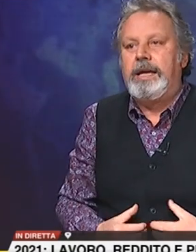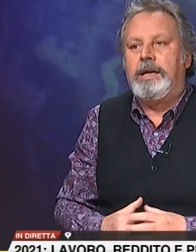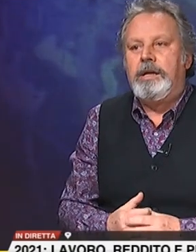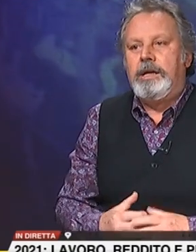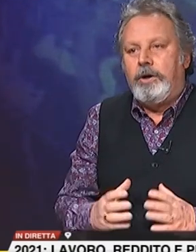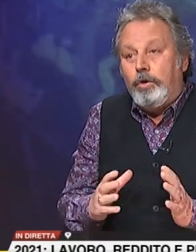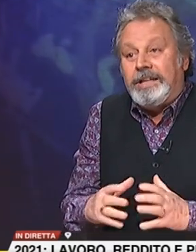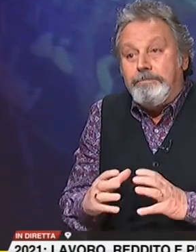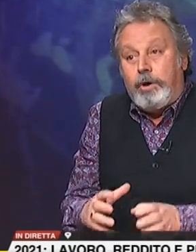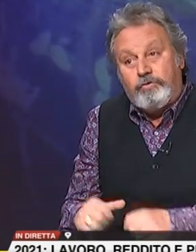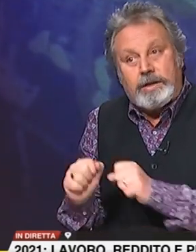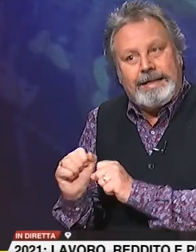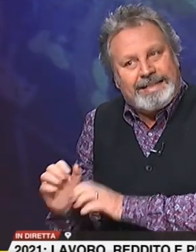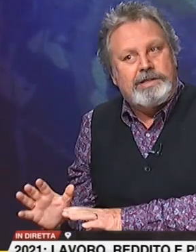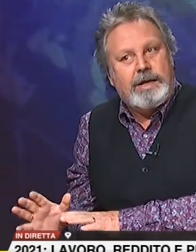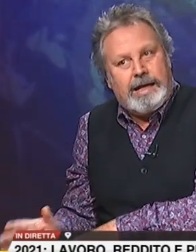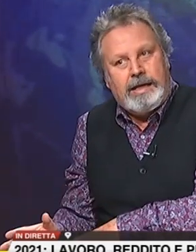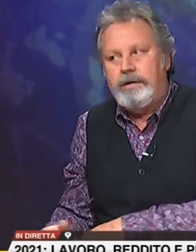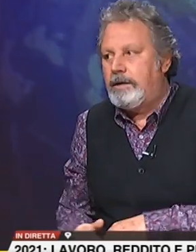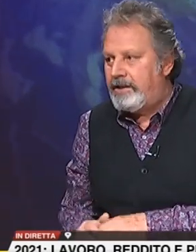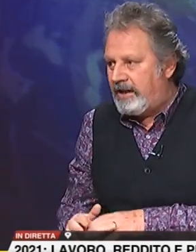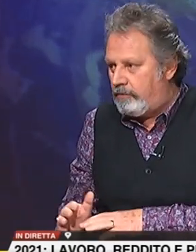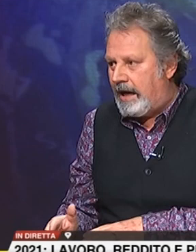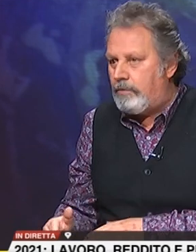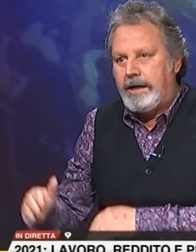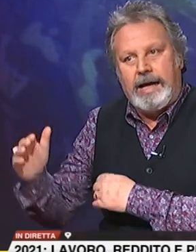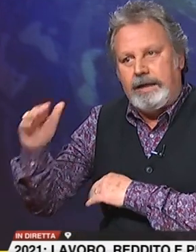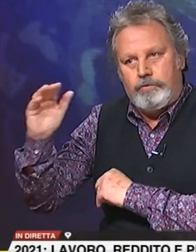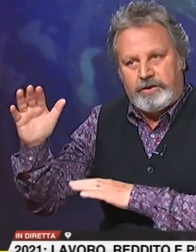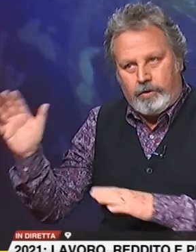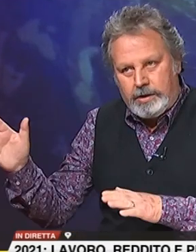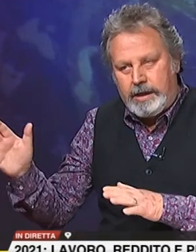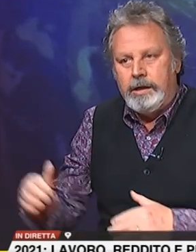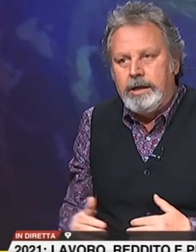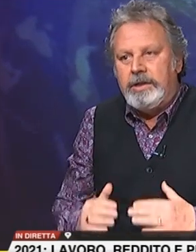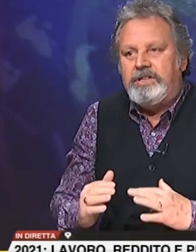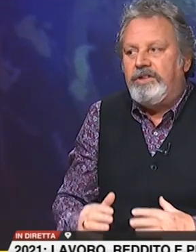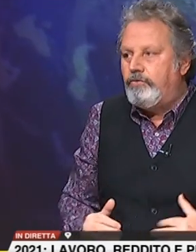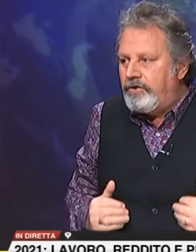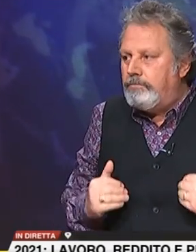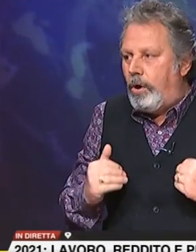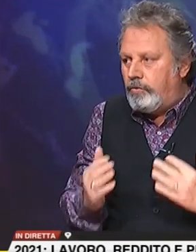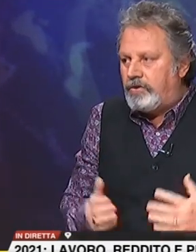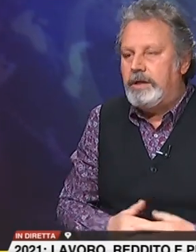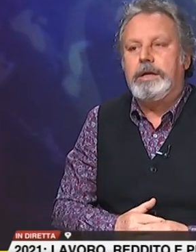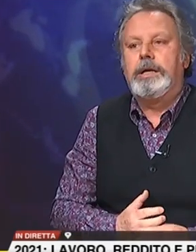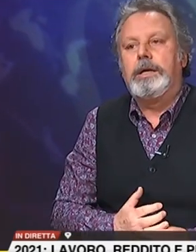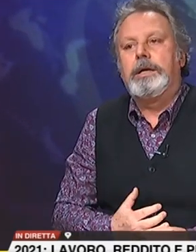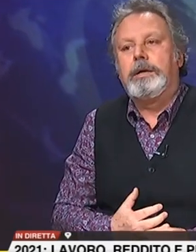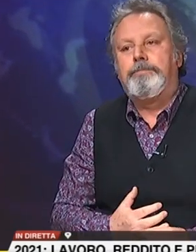deciso che oltre ai bonus nazionale che c'è sull'acqua, che ha due soglie, si aggiunge un